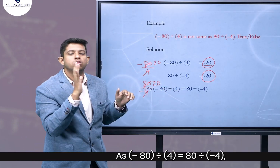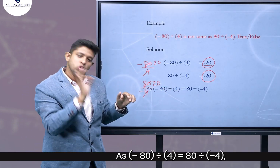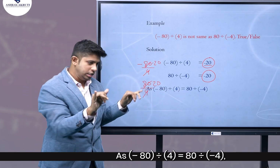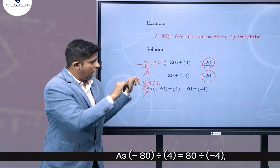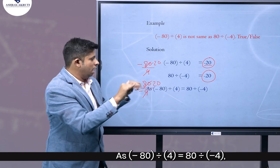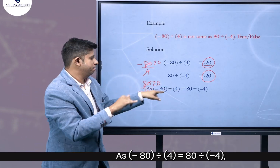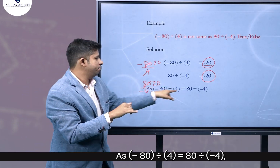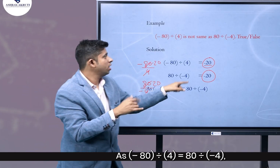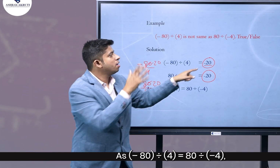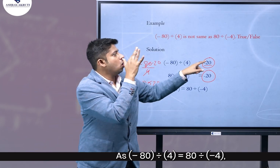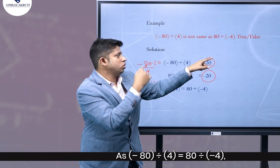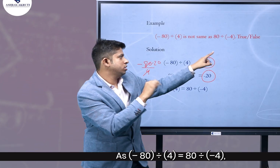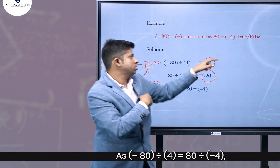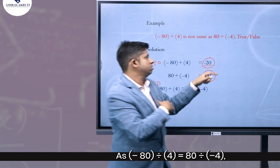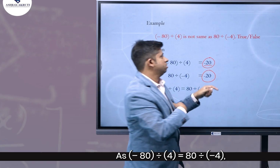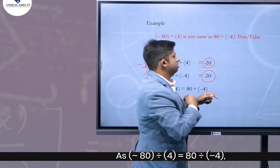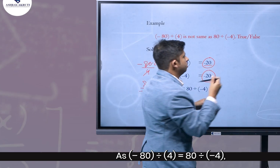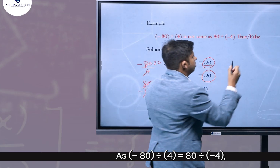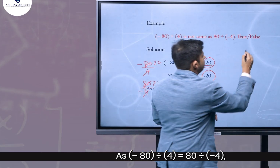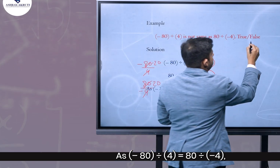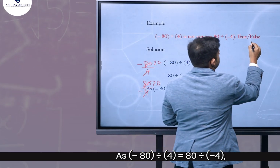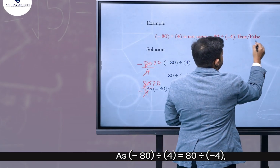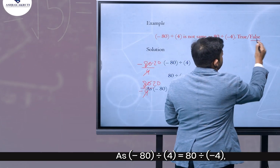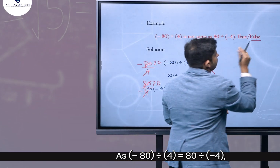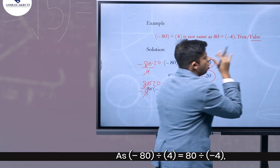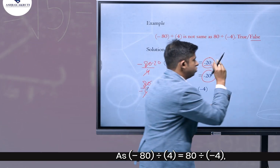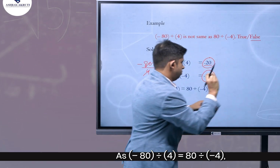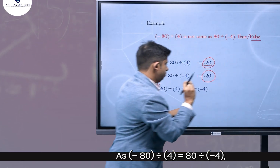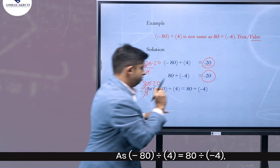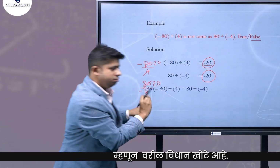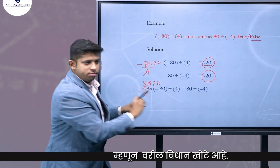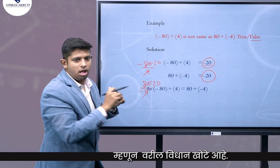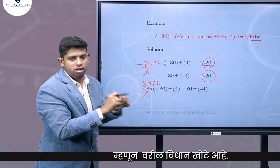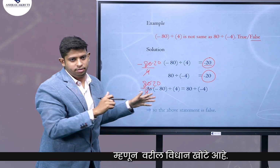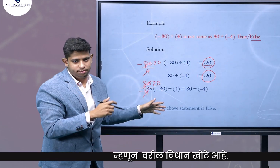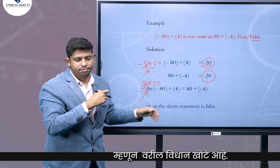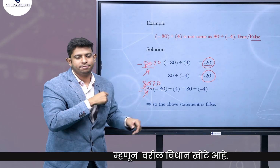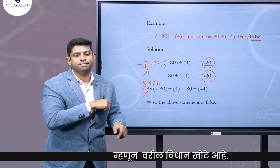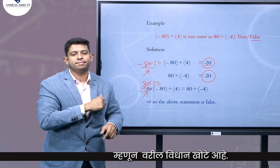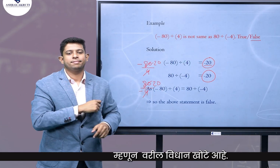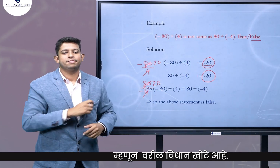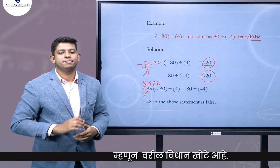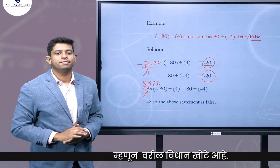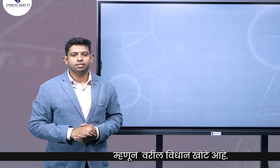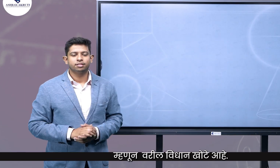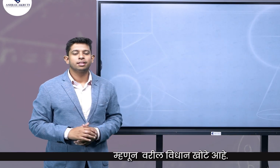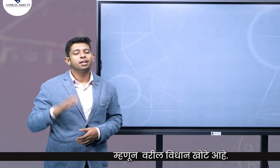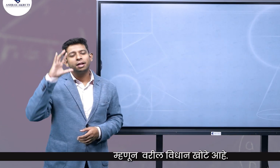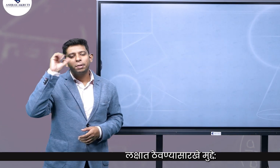जसे -80 डिवाइड बाय 4 इक्वल्स टू 80 डिवायडेड बाय -4 म्हणून वरील विधान खोटे आहे.